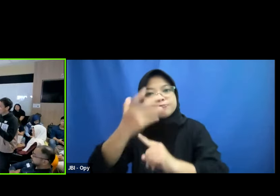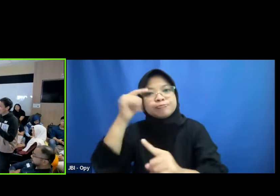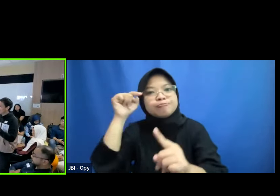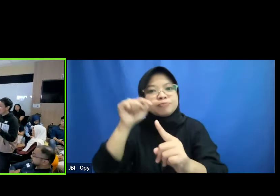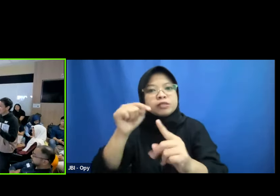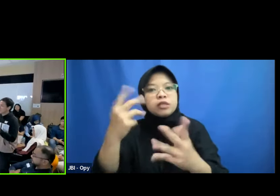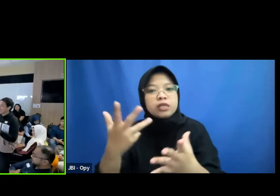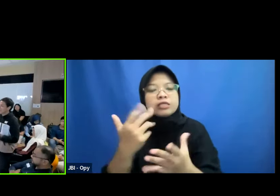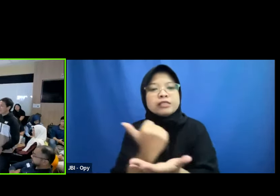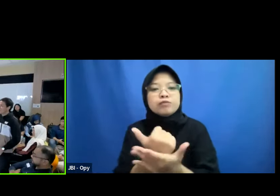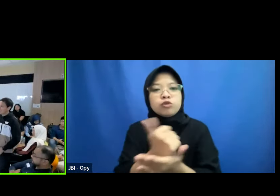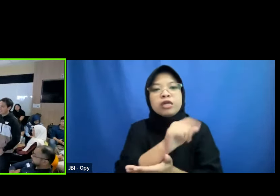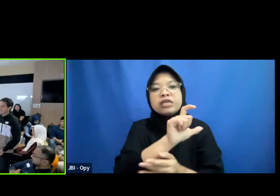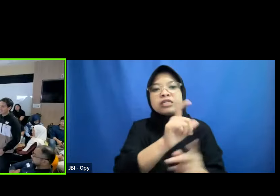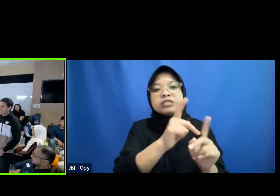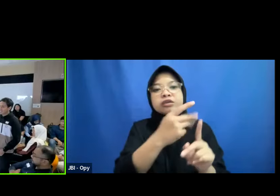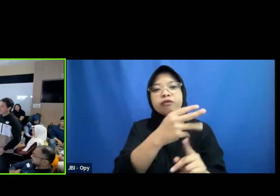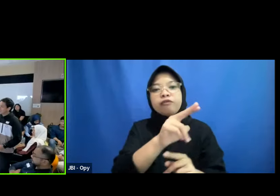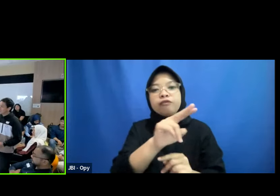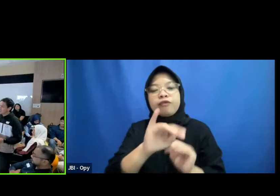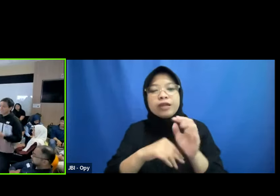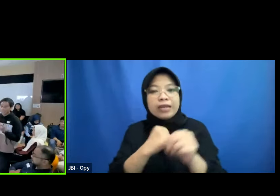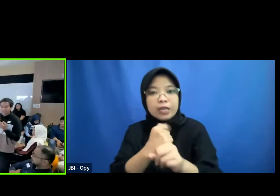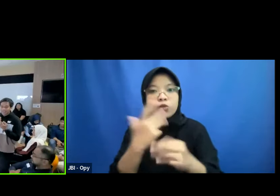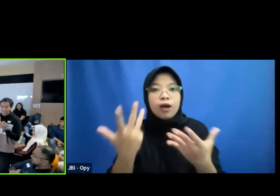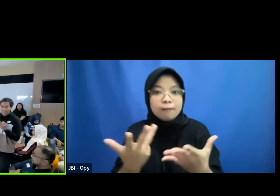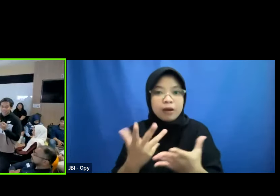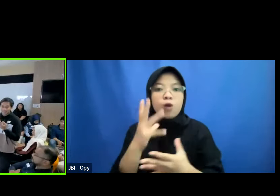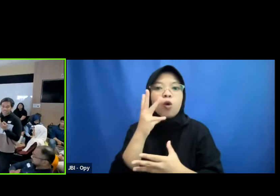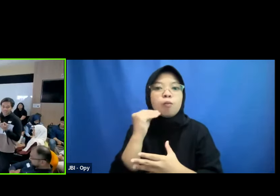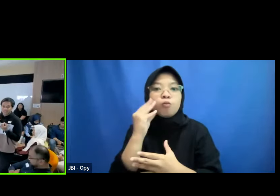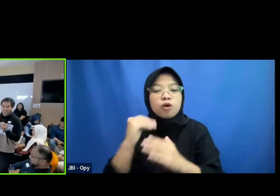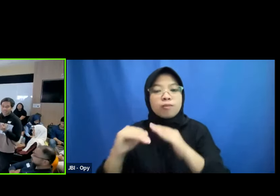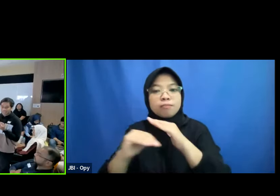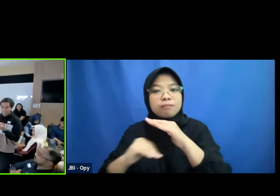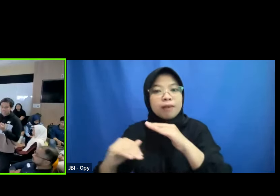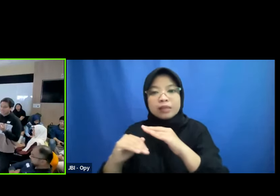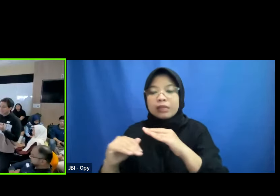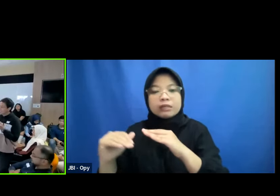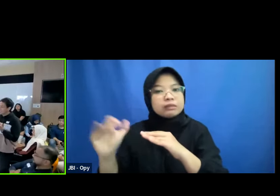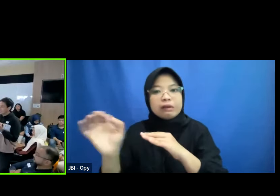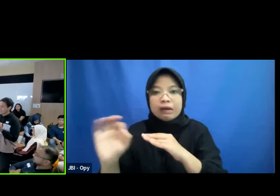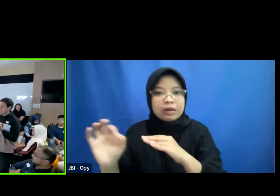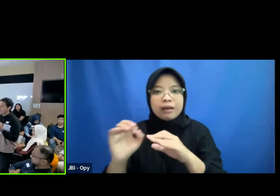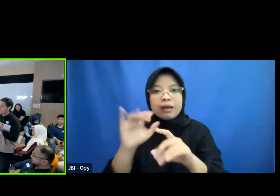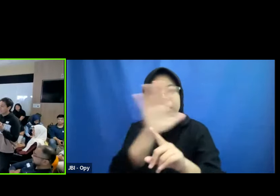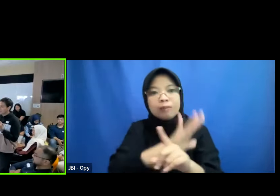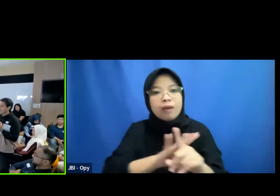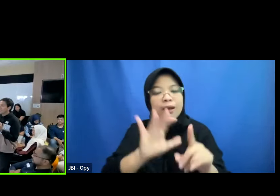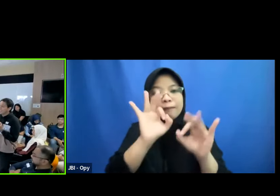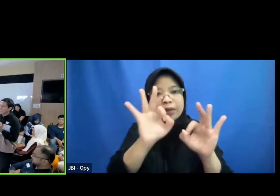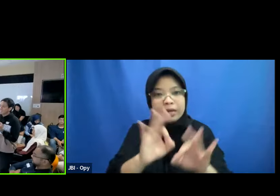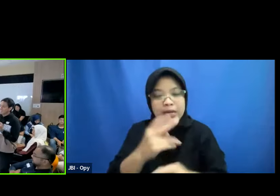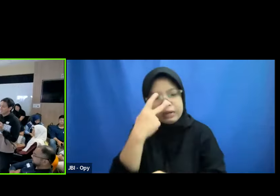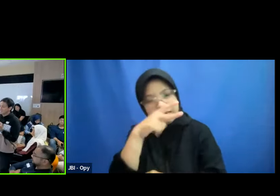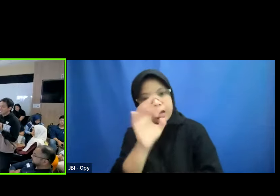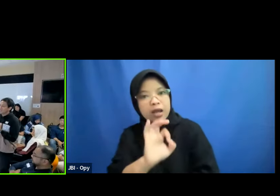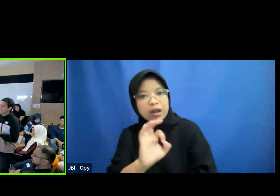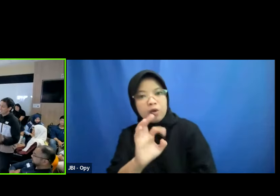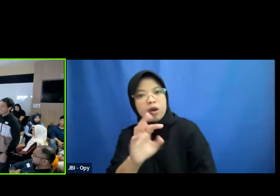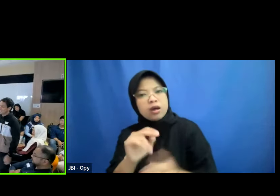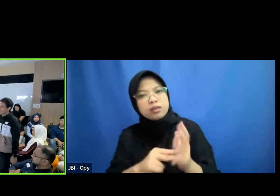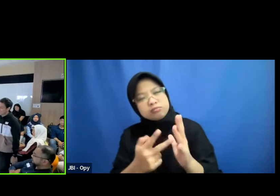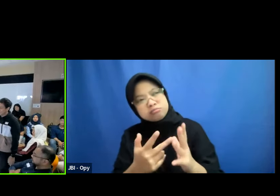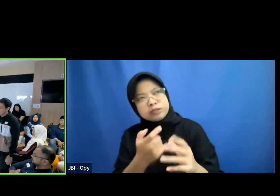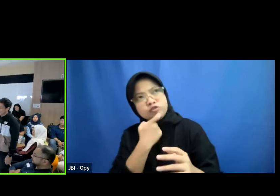sih nih chening ini gitu Nah karena lihat enggak terbatas usia kan yang bisa daftar pendidikan enggak dilihat gitu Kayaknya Oh iya ini kayaknya ya